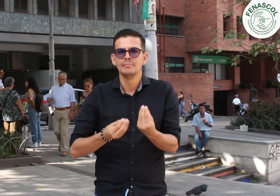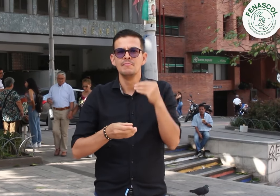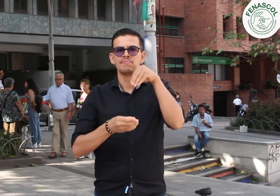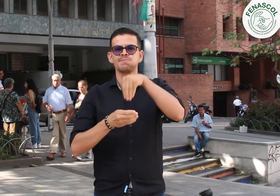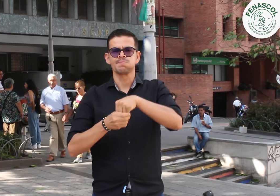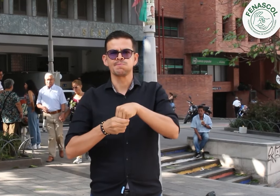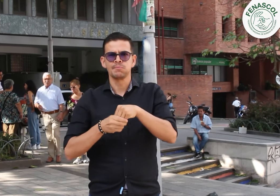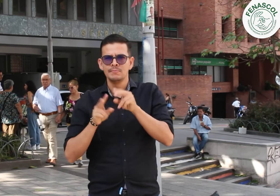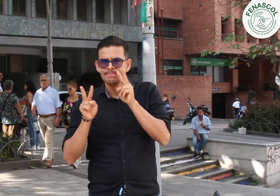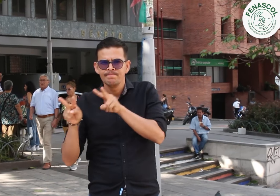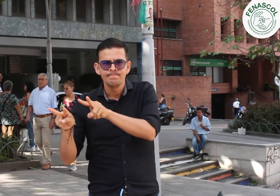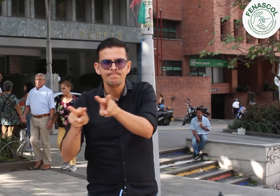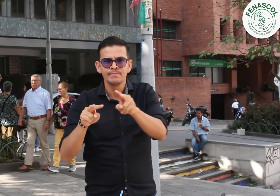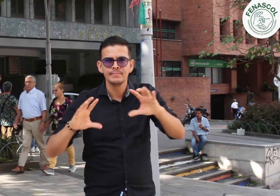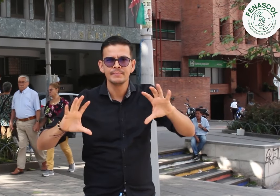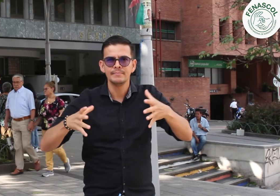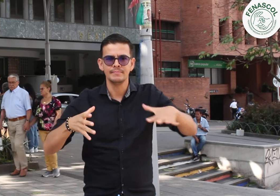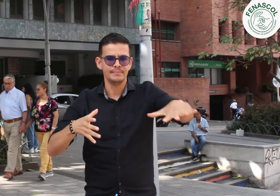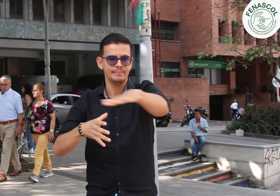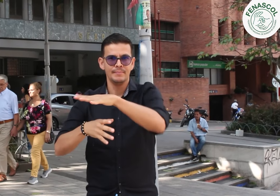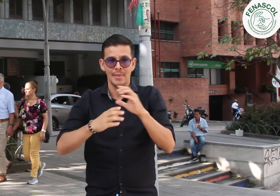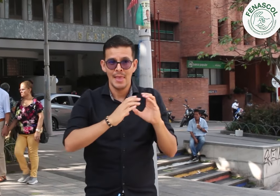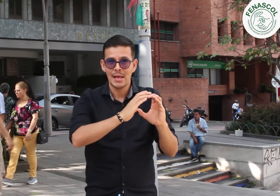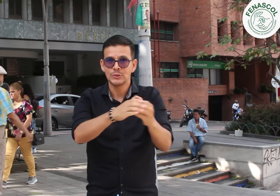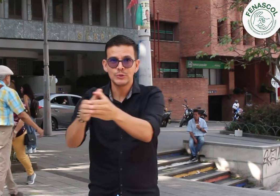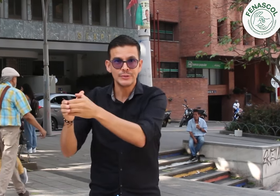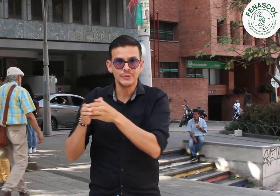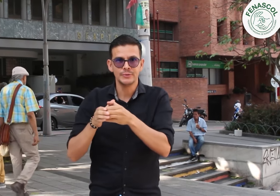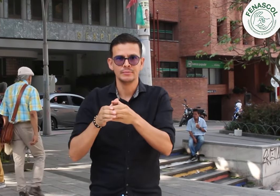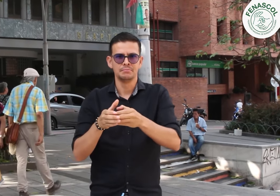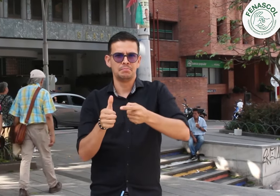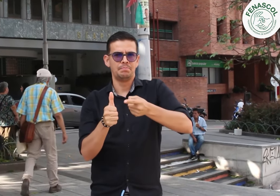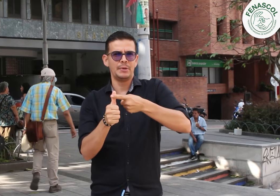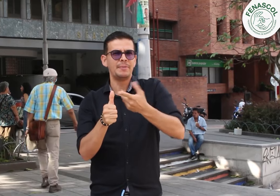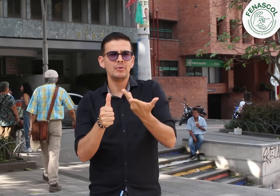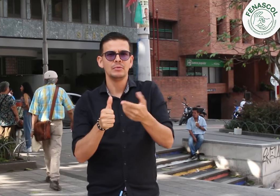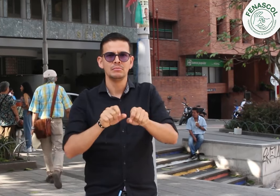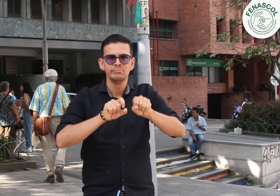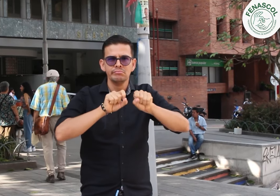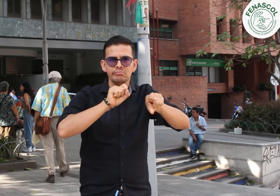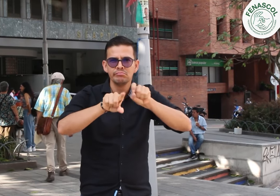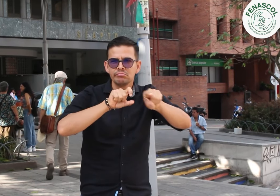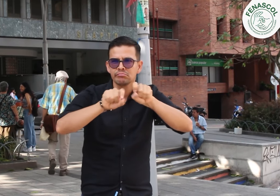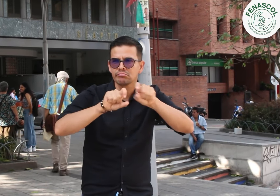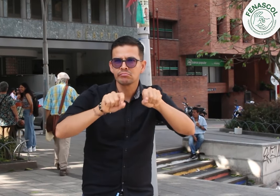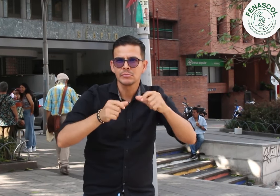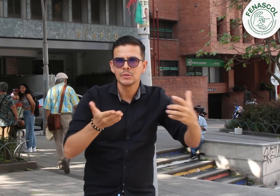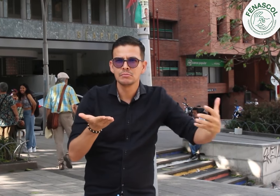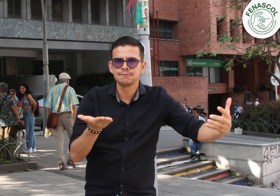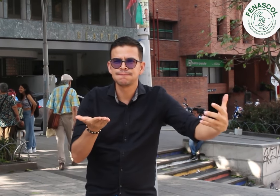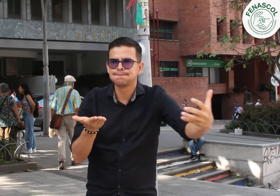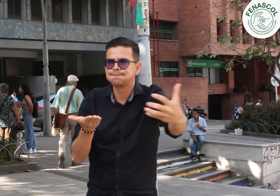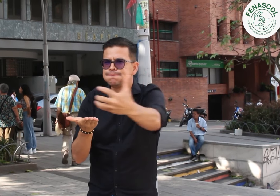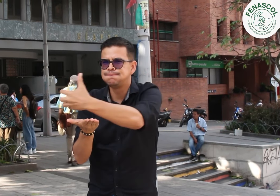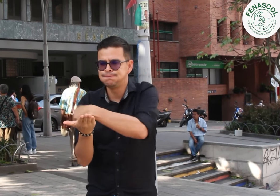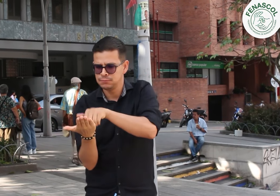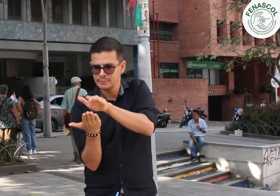asociaciones Empezando por la realización de encuestas que fueron documentadas con el fin de evaluar